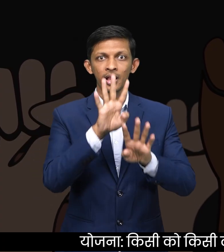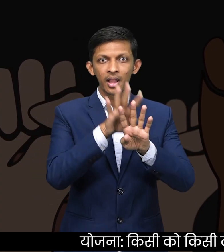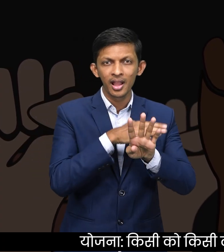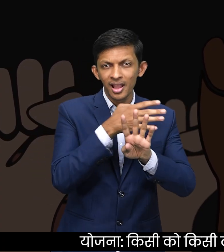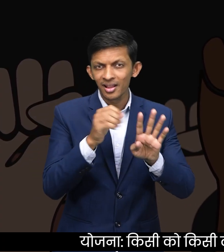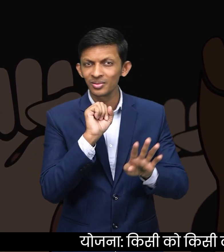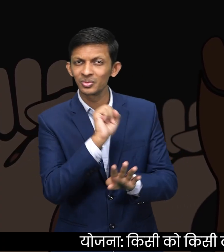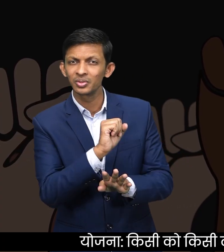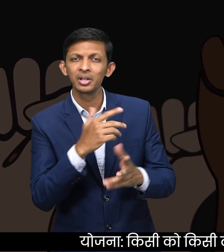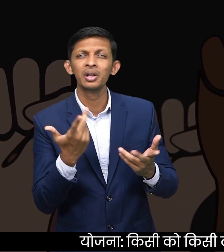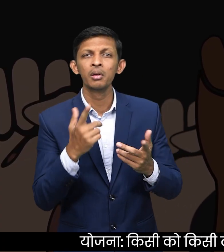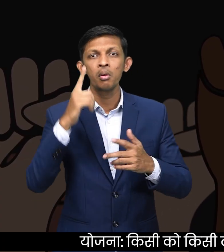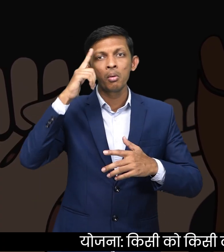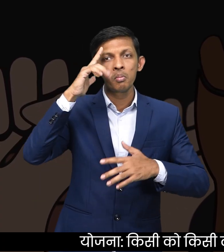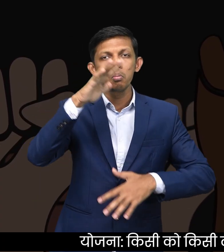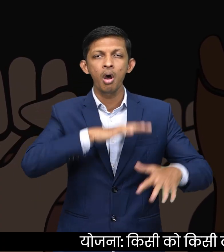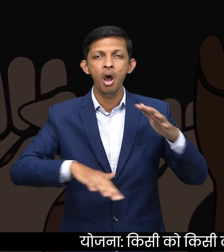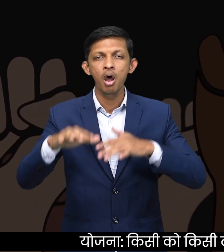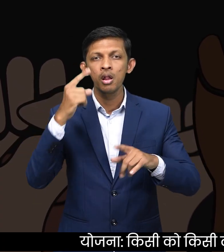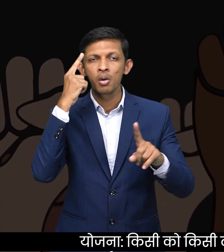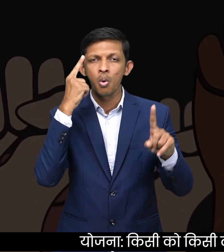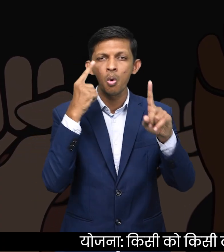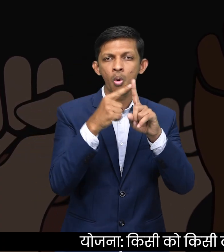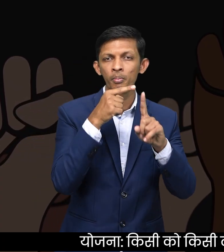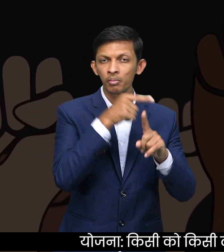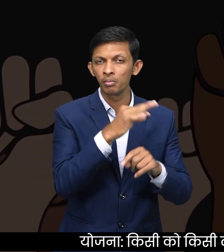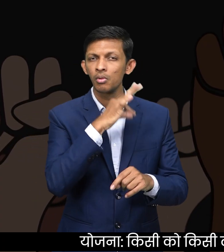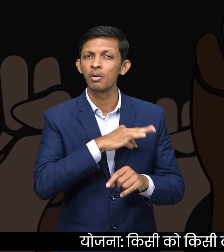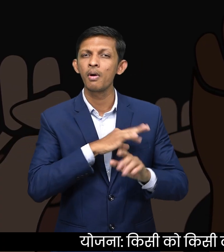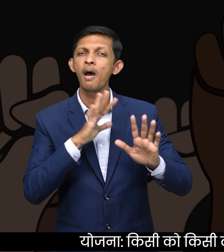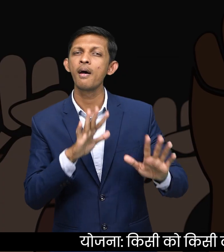योजना, किसी को किसी लाभ के लिए कुछ हासिल करने की योजना।